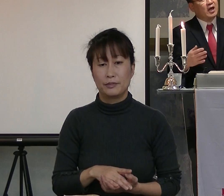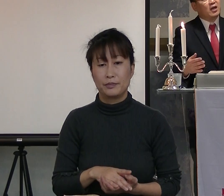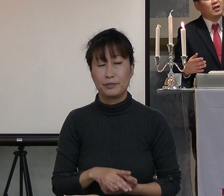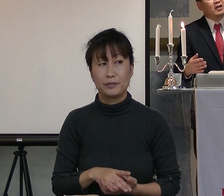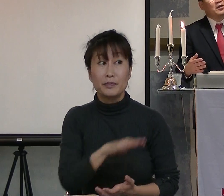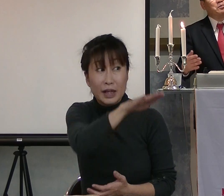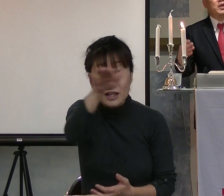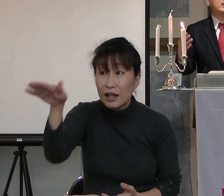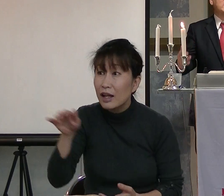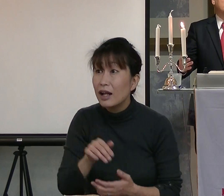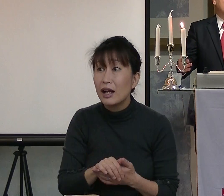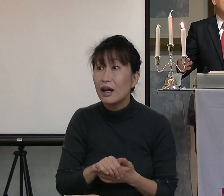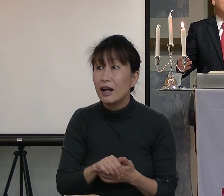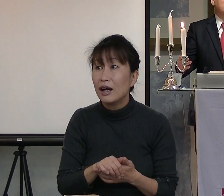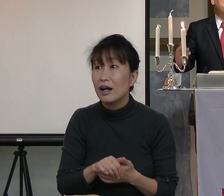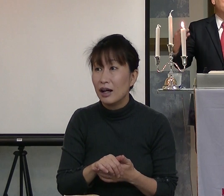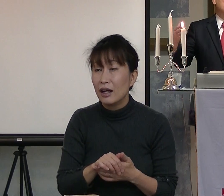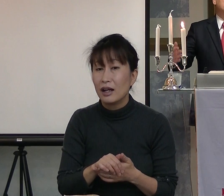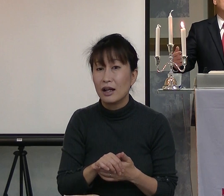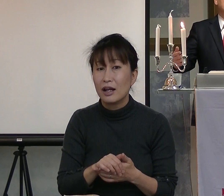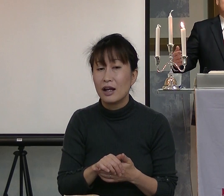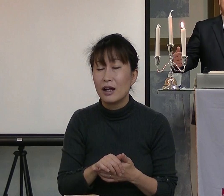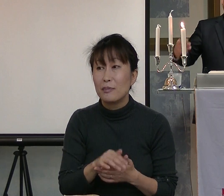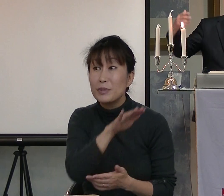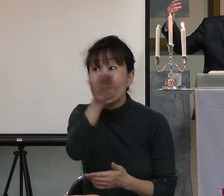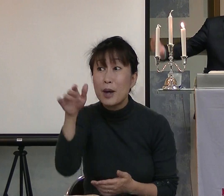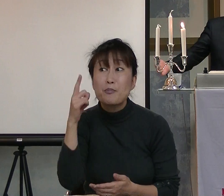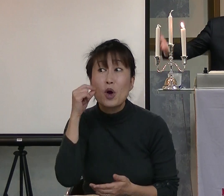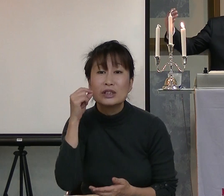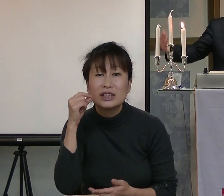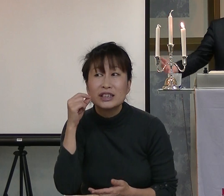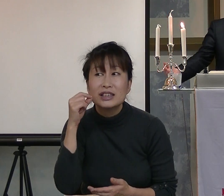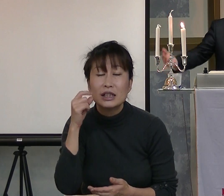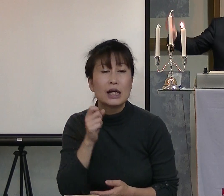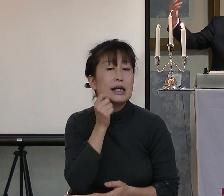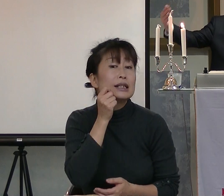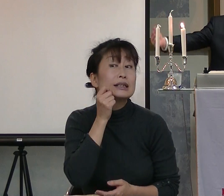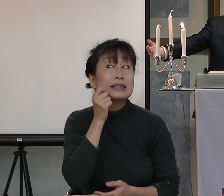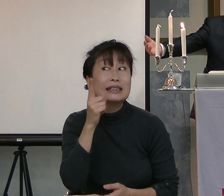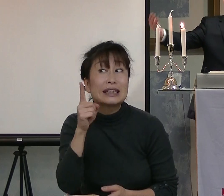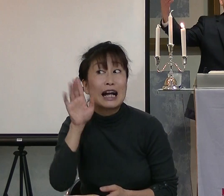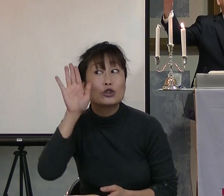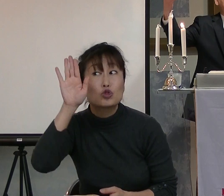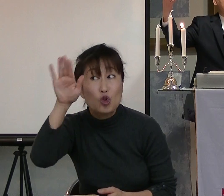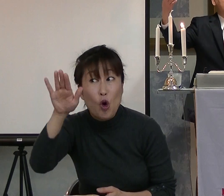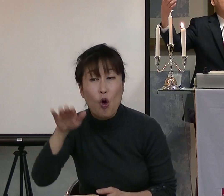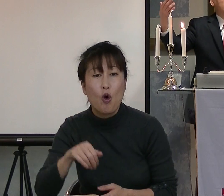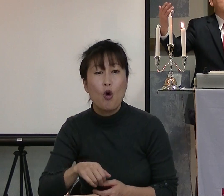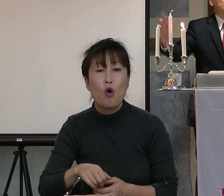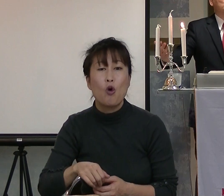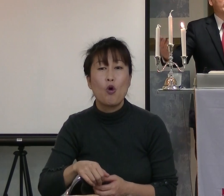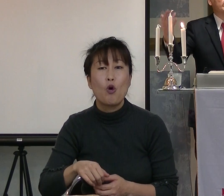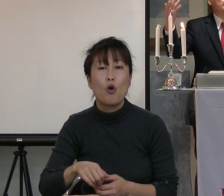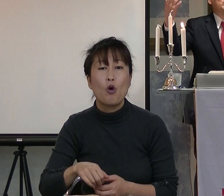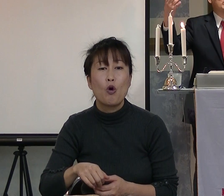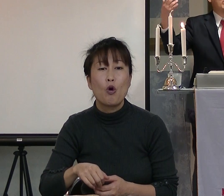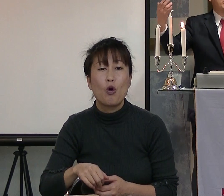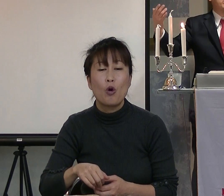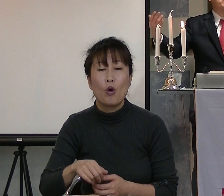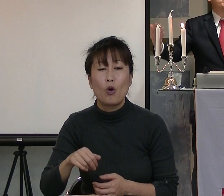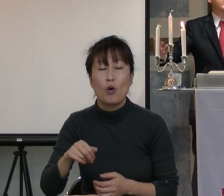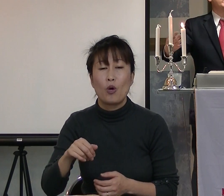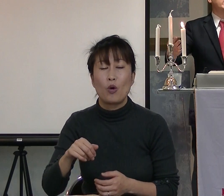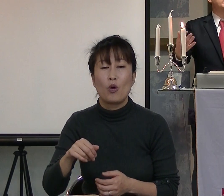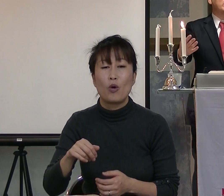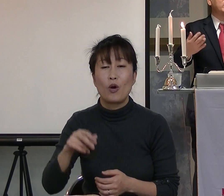皆さんがもし1ヶ月後に神様が救われる人々